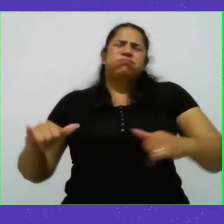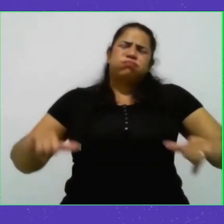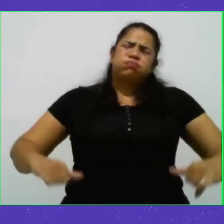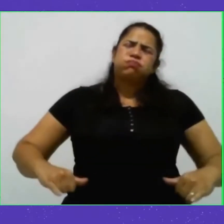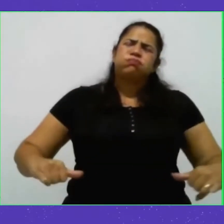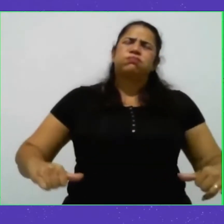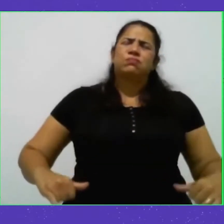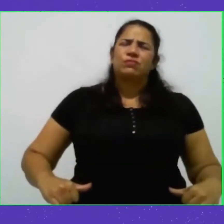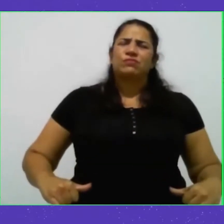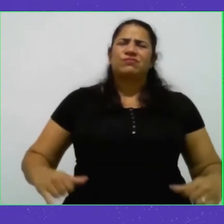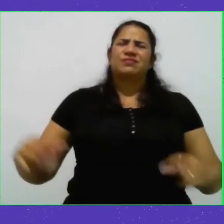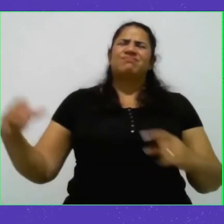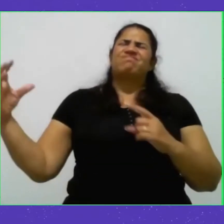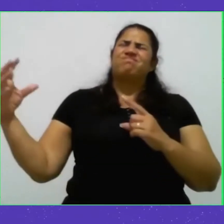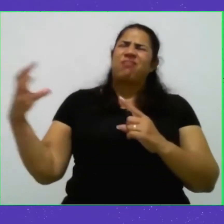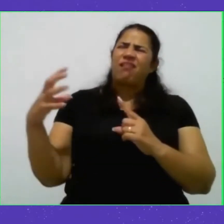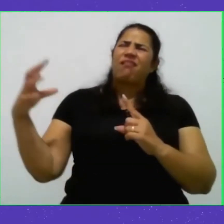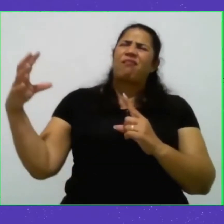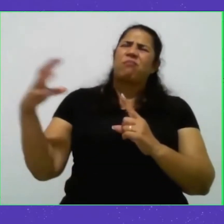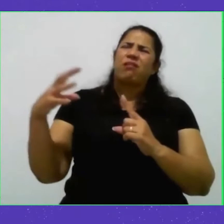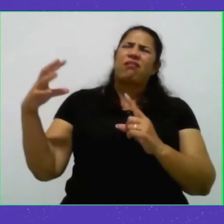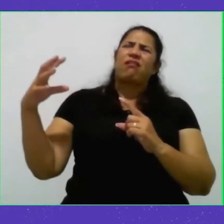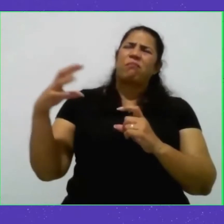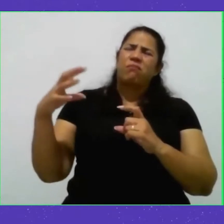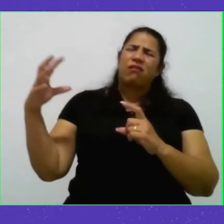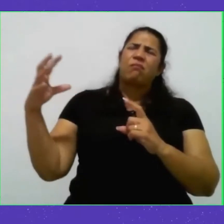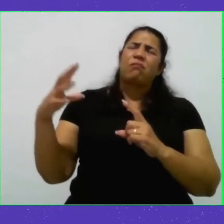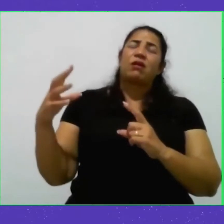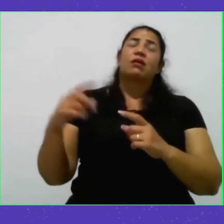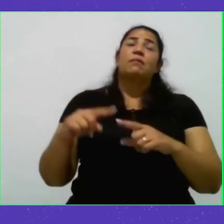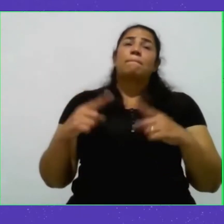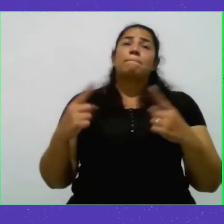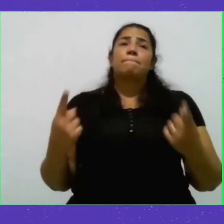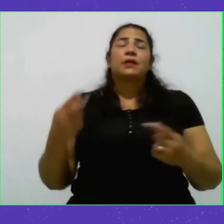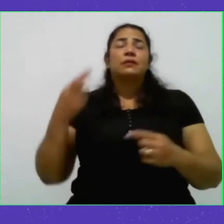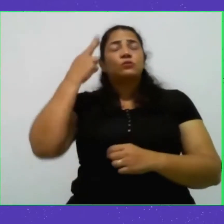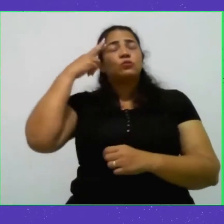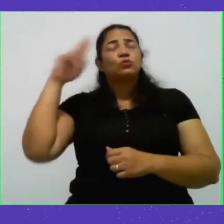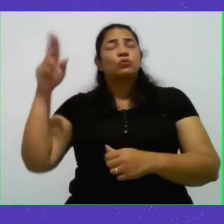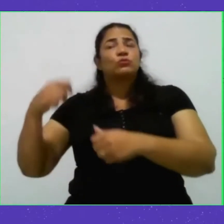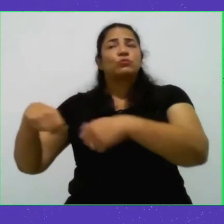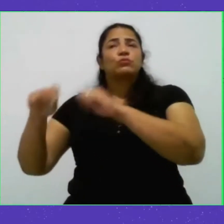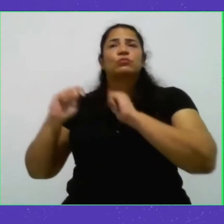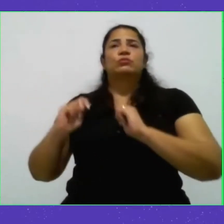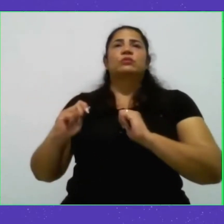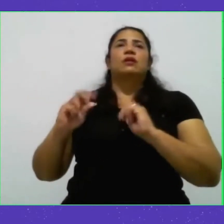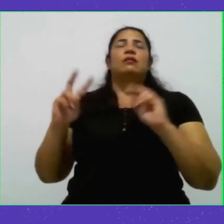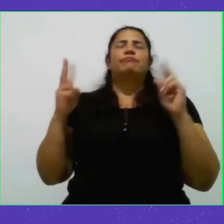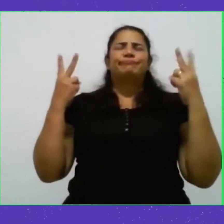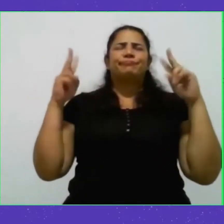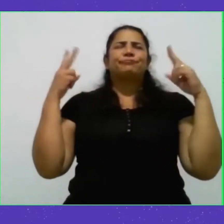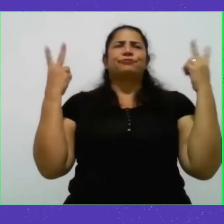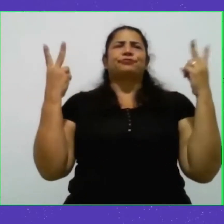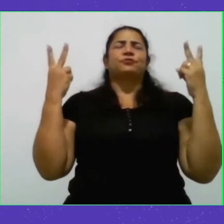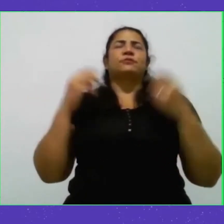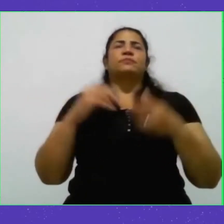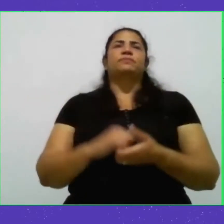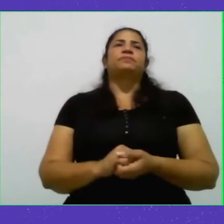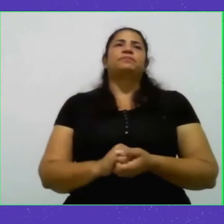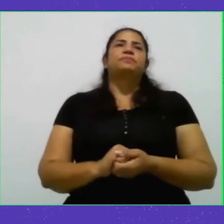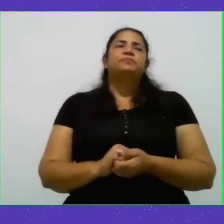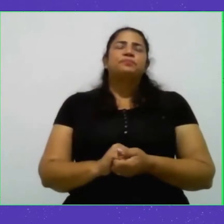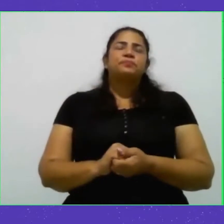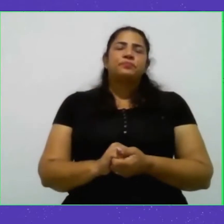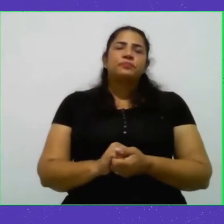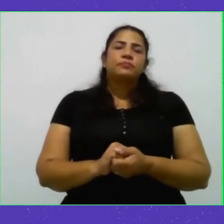Mas o Senhor deu vitória para ela. E nós vimos o testemunho do irmão Henrique também lá da igreja de São Paulo. E ele